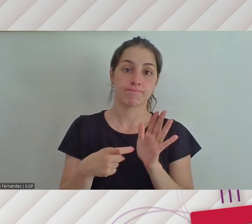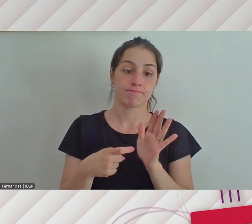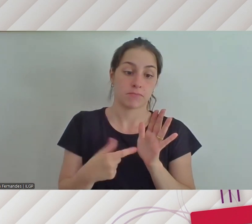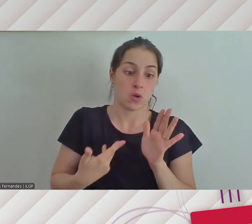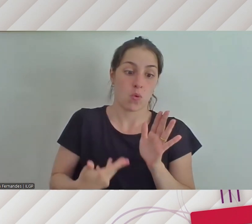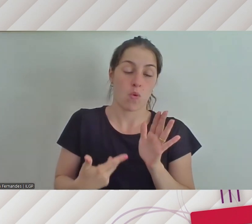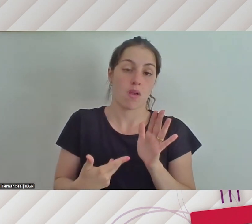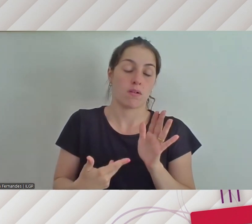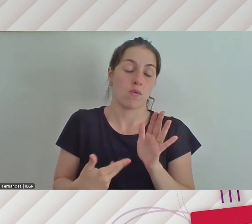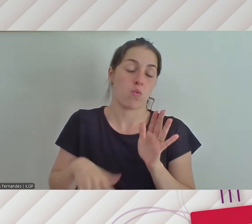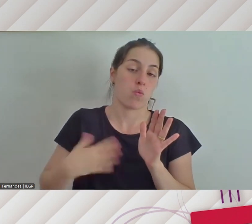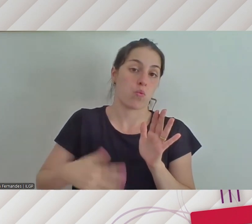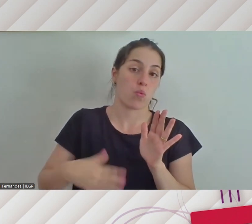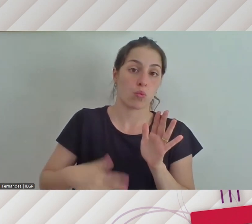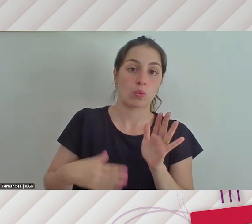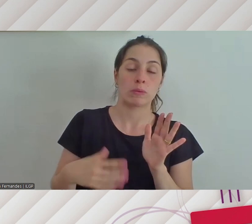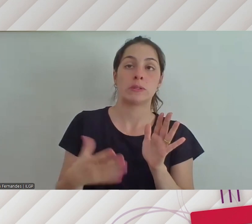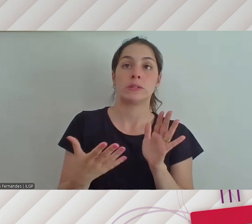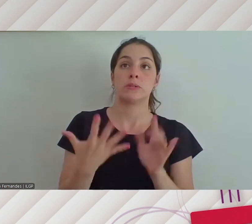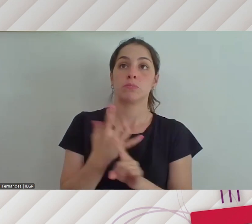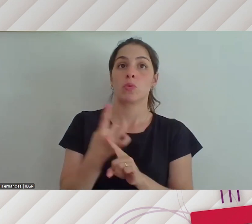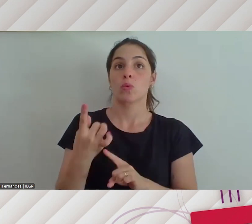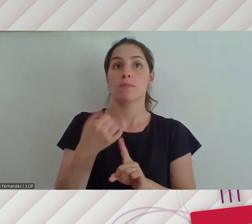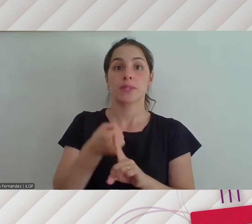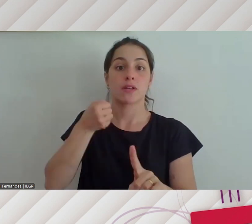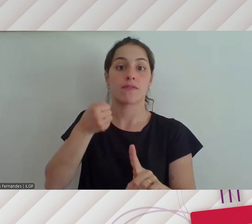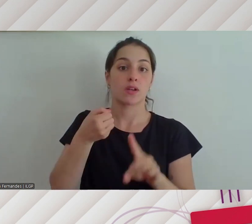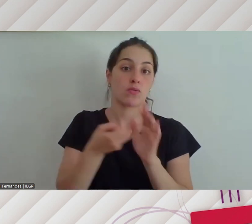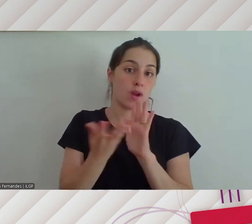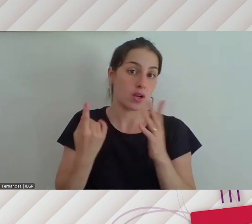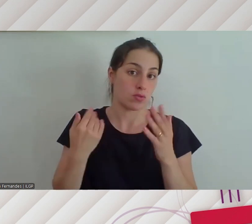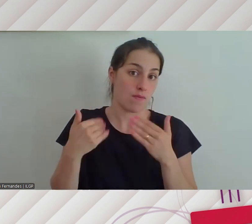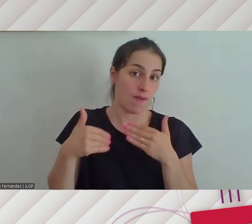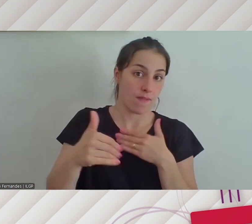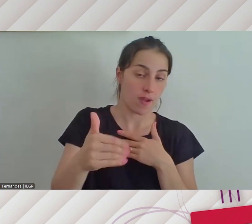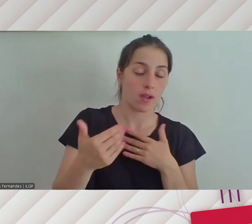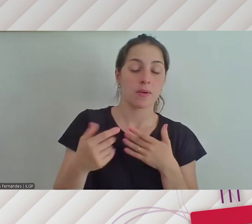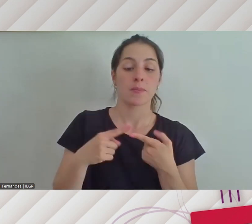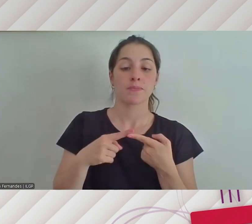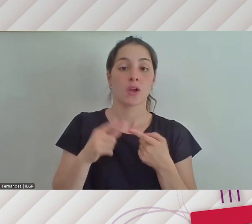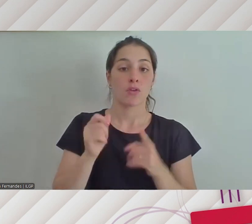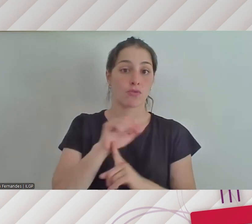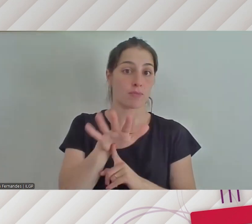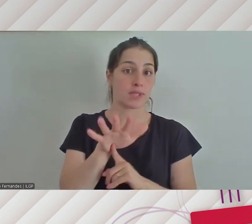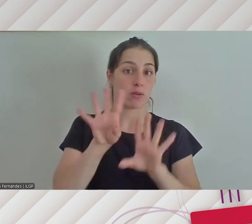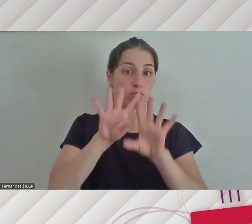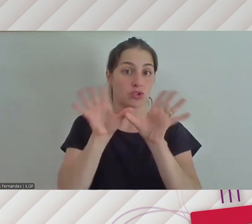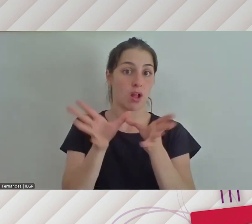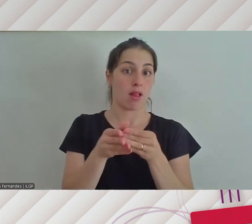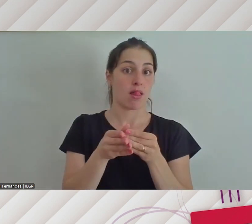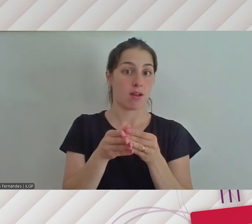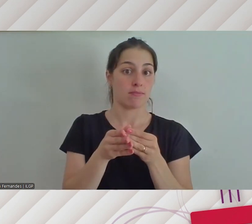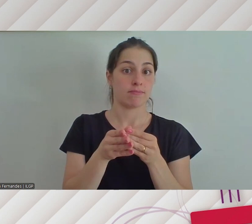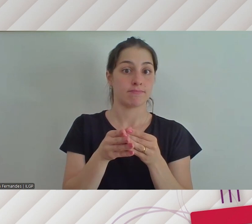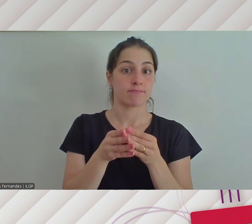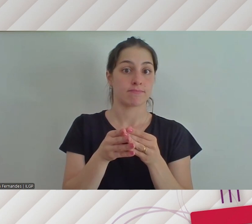grande em relação aos desafios que se nos colocam. O aumento da formação geral em relação